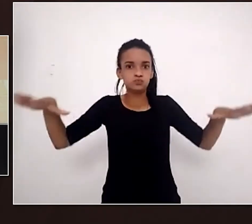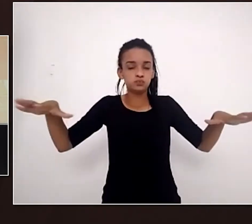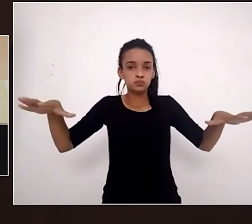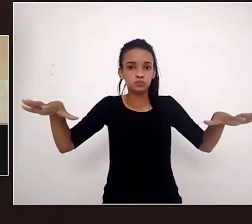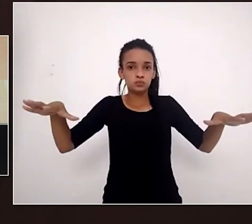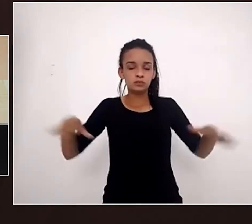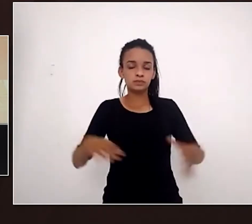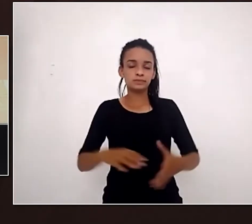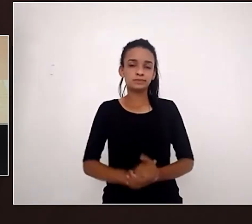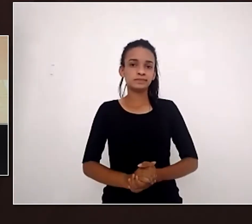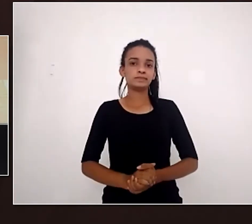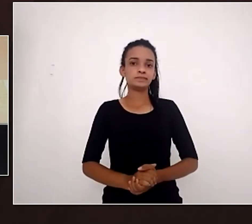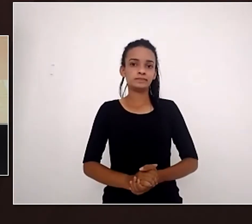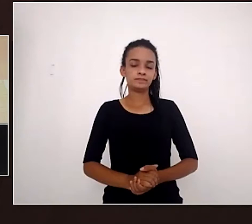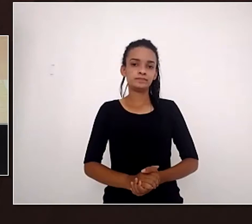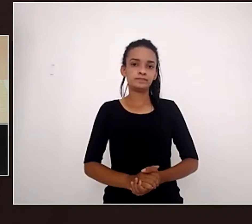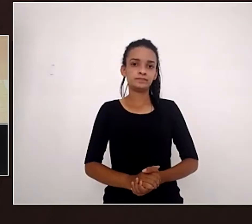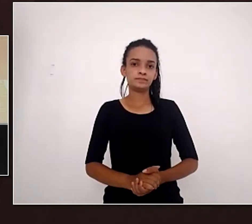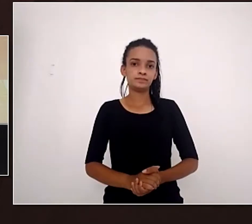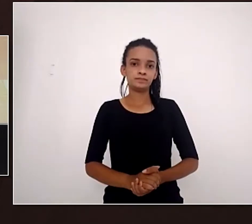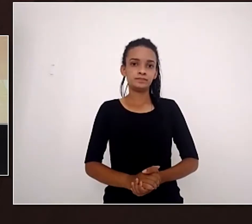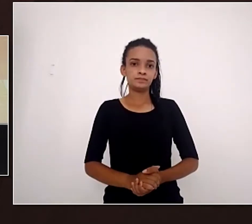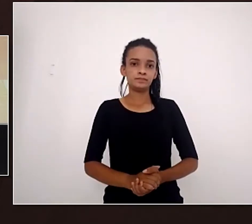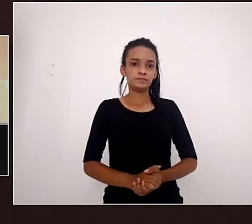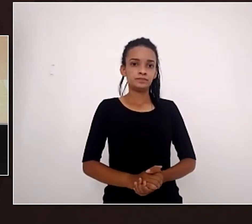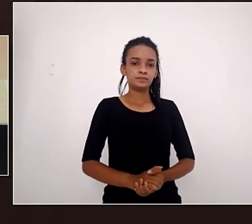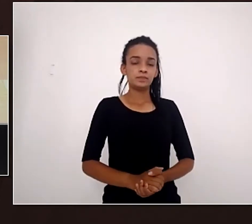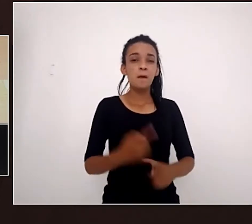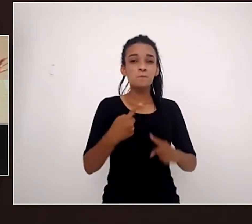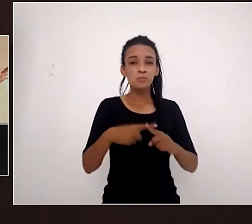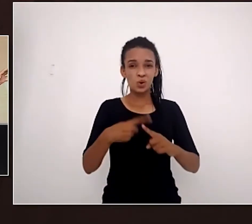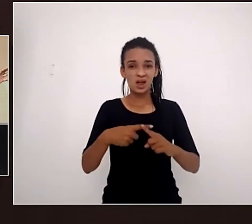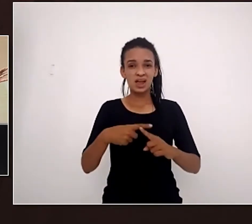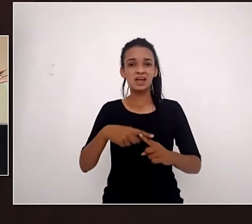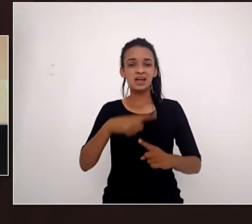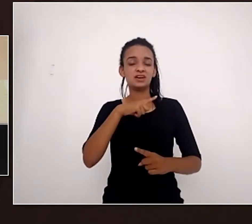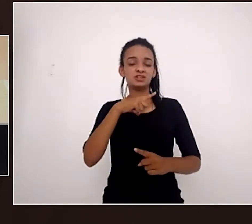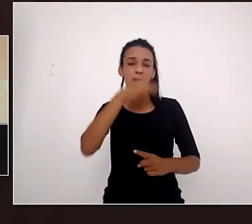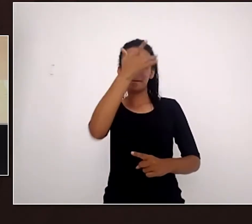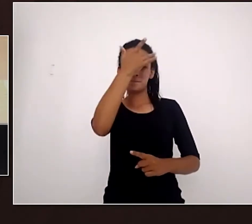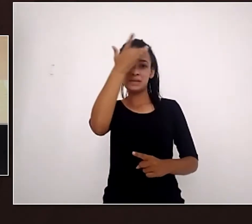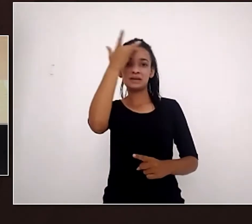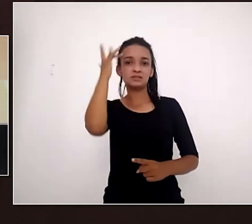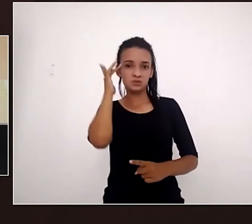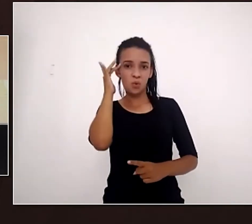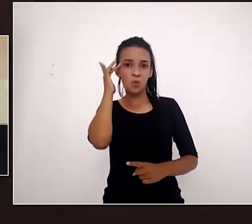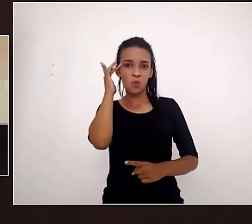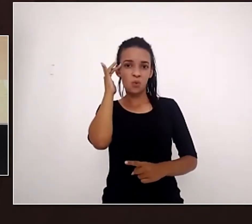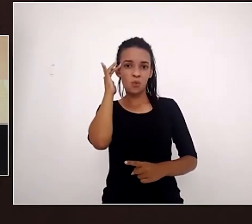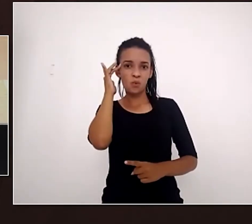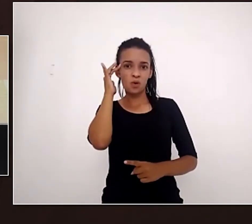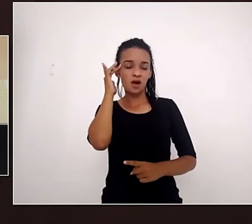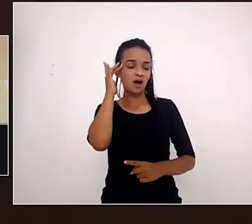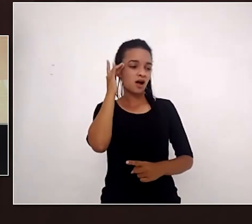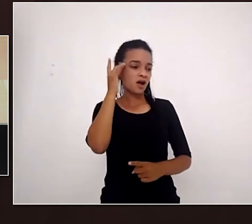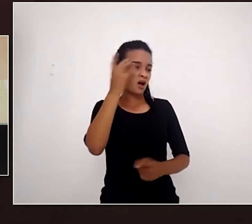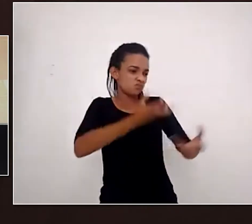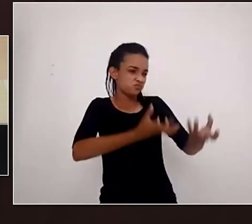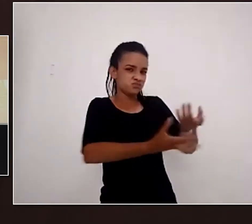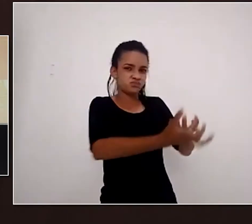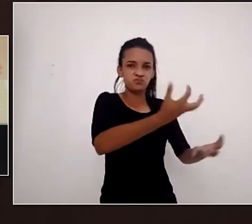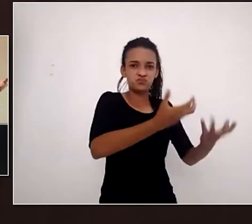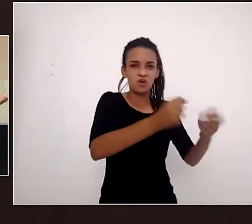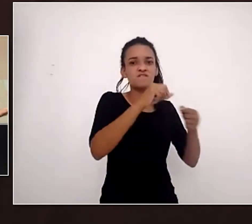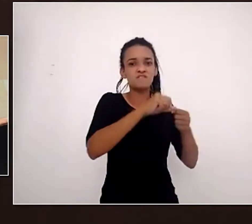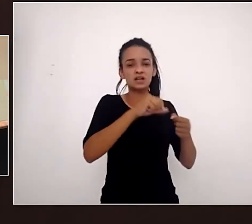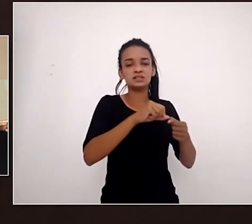conta-se que havia incendiários tocando fogo em vários pontos. Porque se fosse um incêndio espontâneo, não ia se